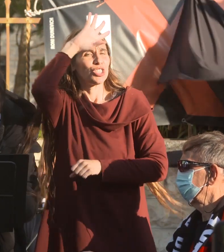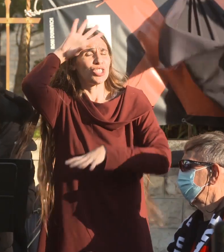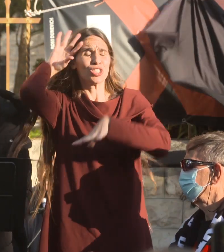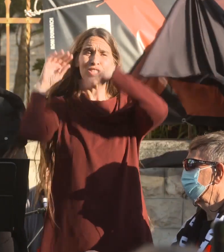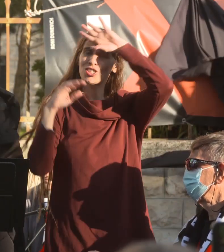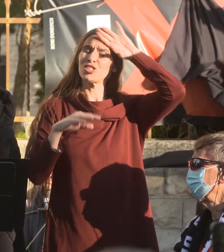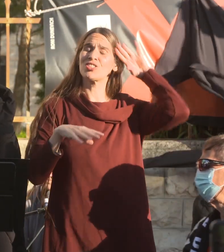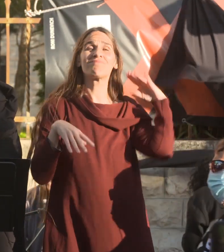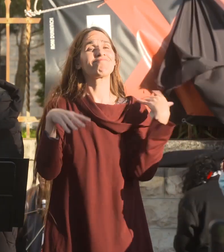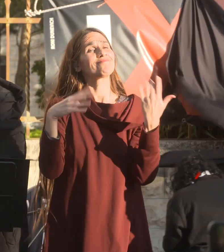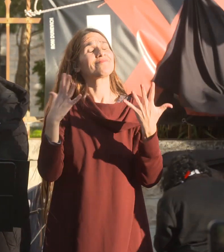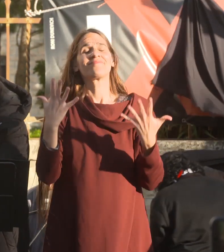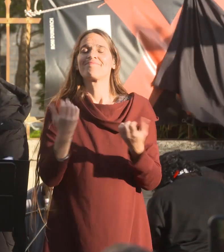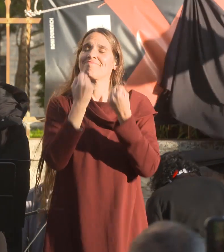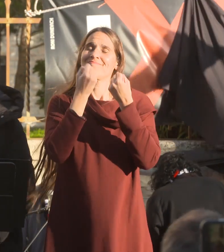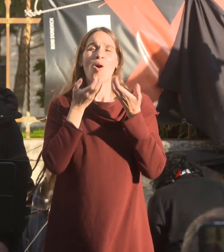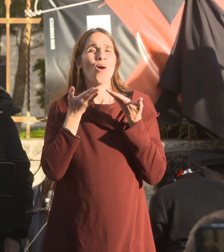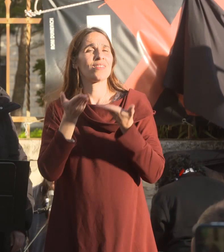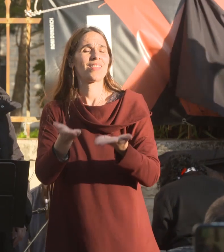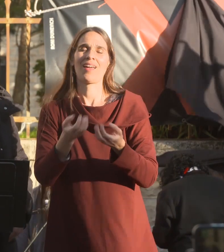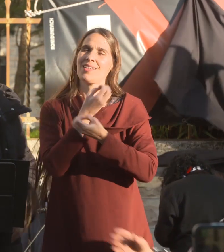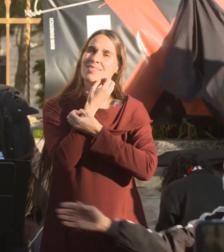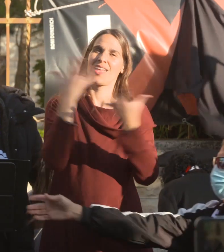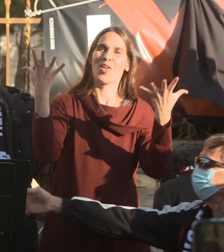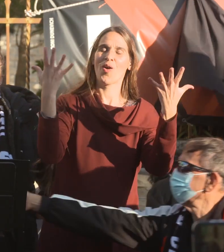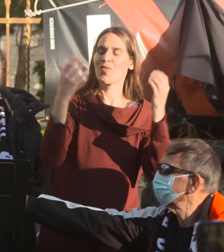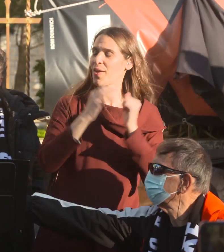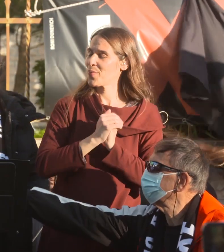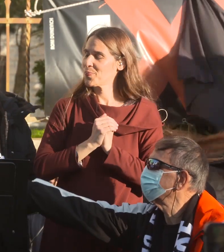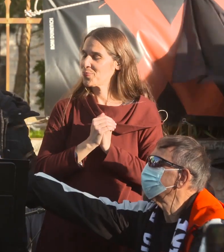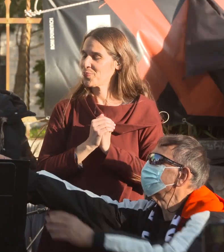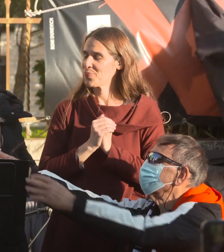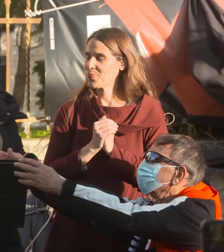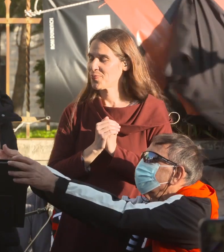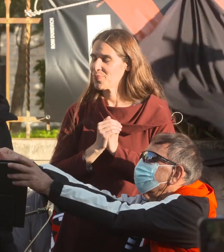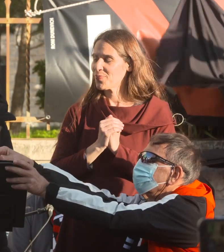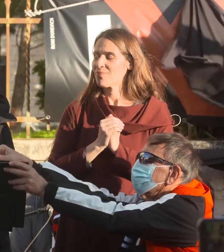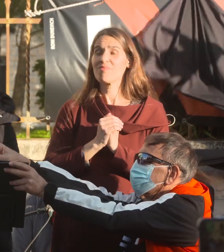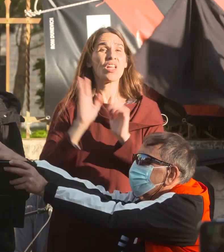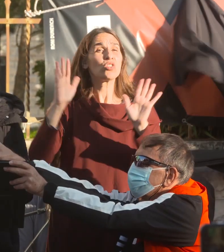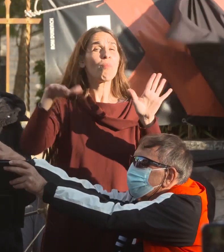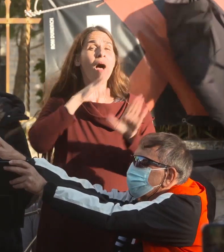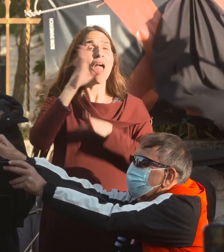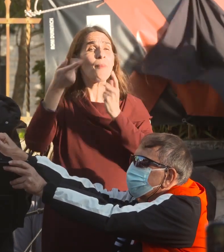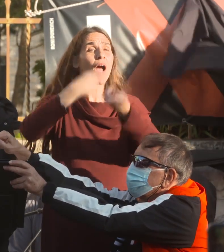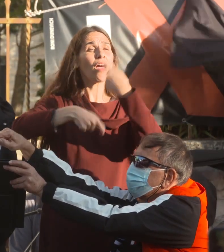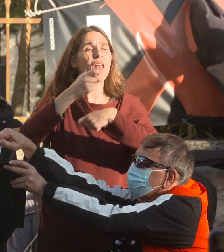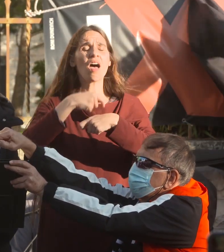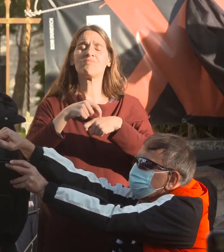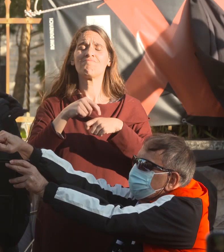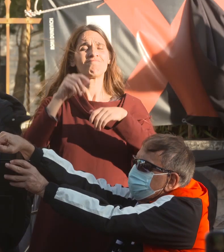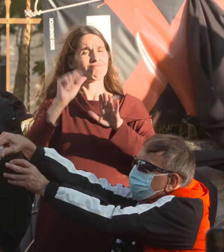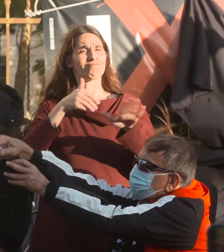מזל שהוא איתה יד ימינה. יש ברוך בכלכלה, הוא כבר יושב